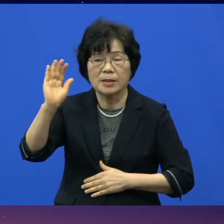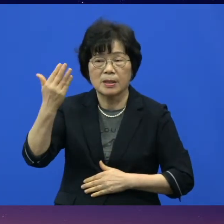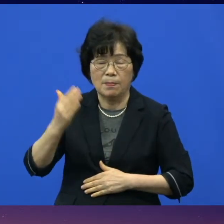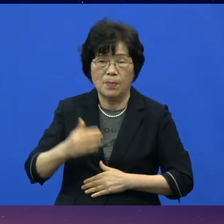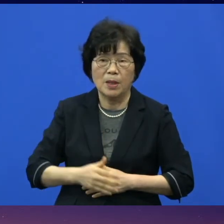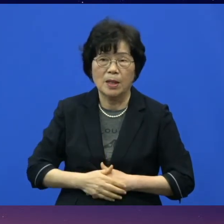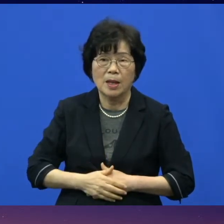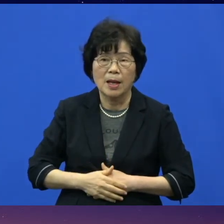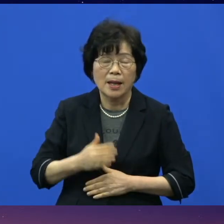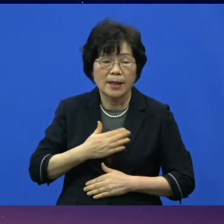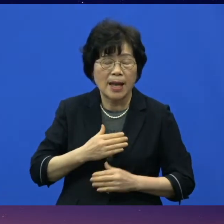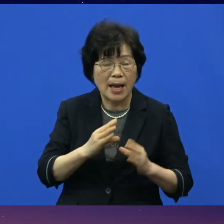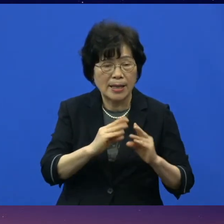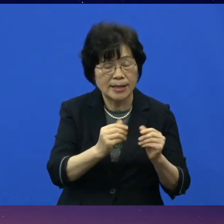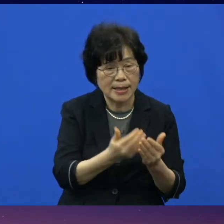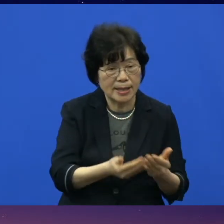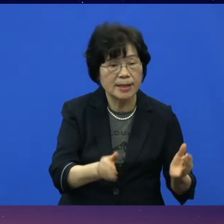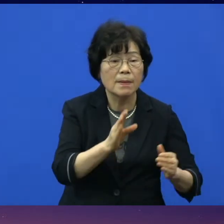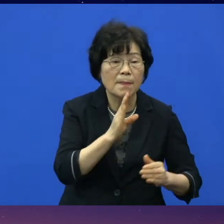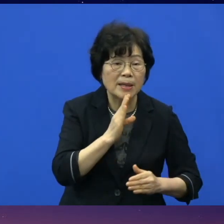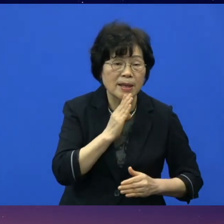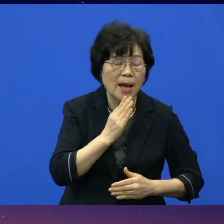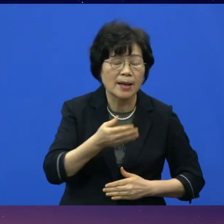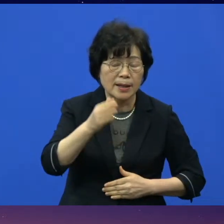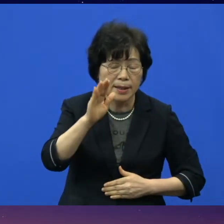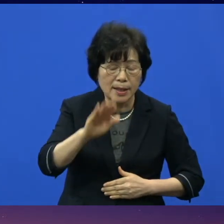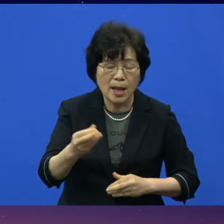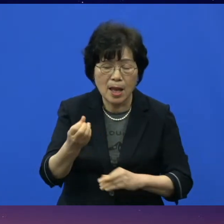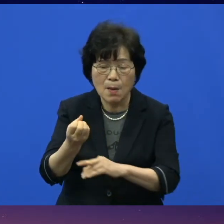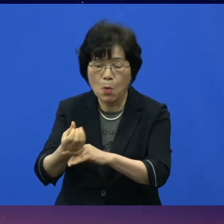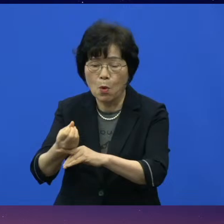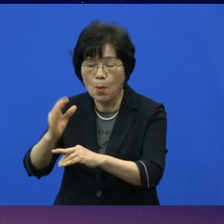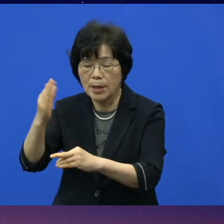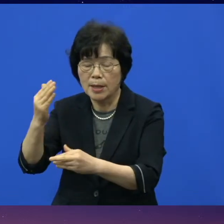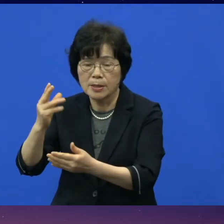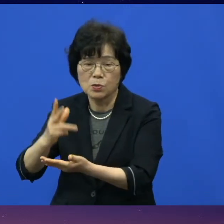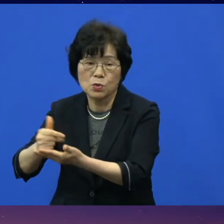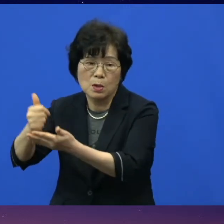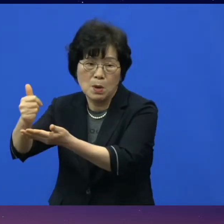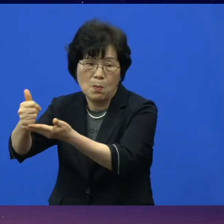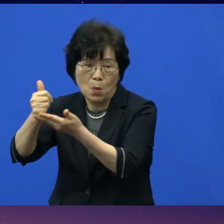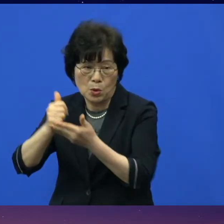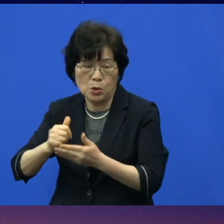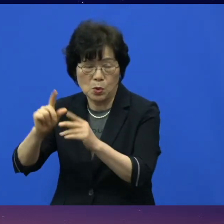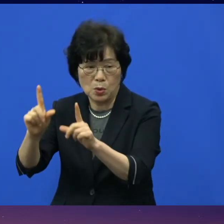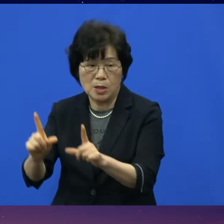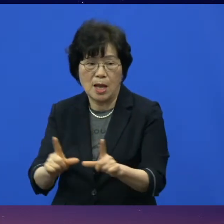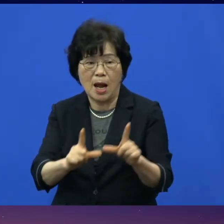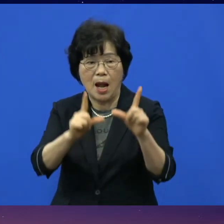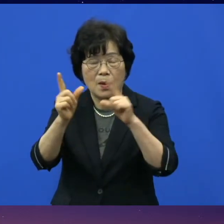내가 질그릇이지만 보배 대신 주님을 모시고 있다는 거예요.